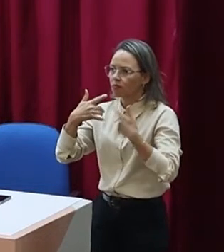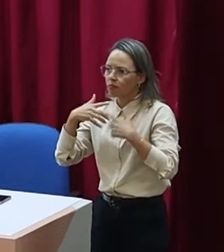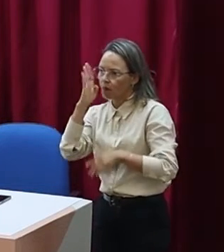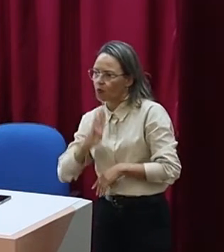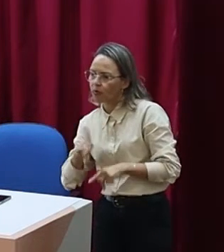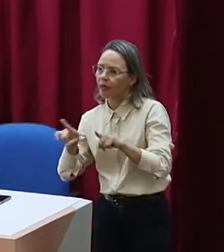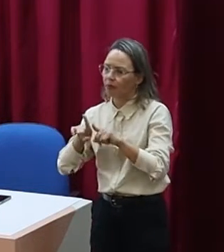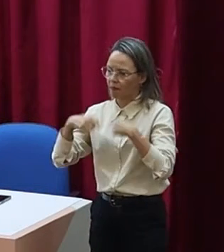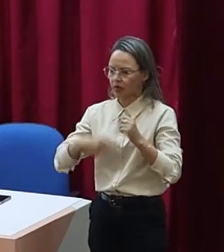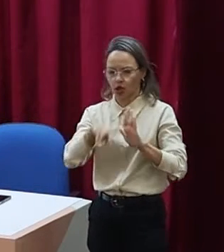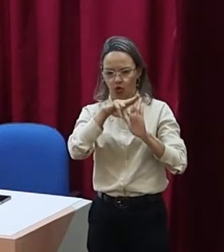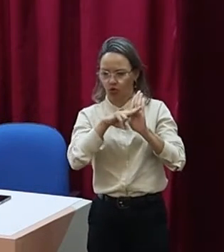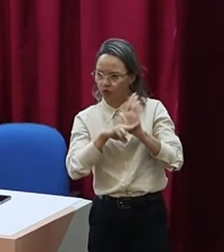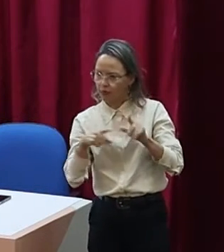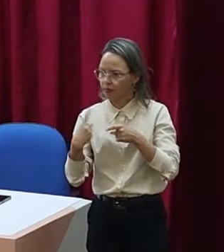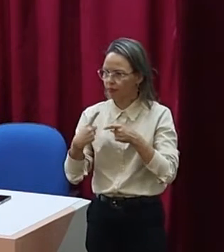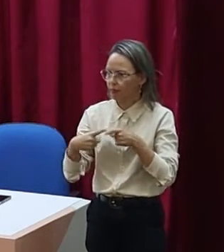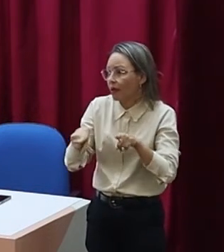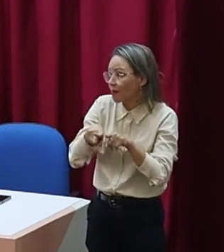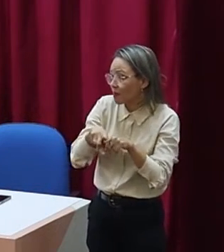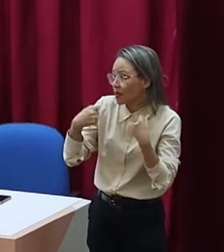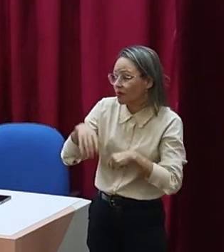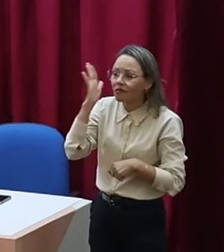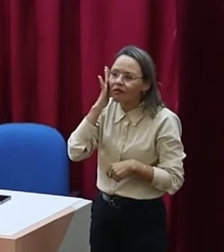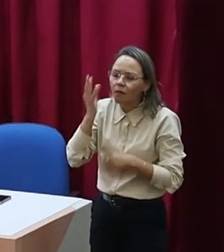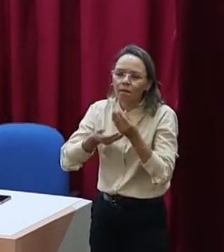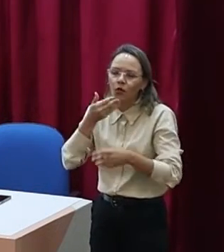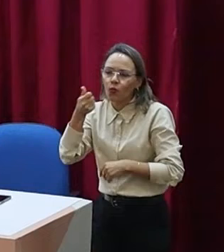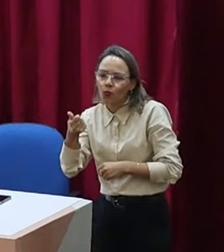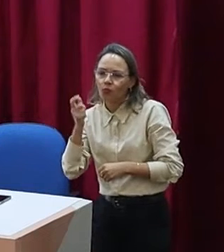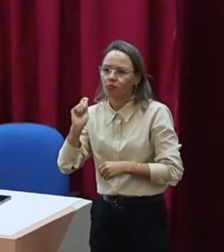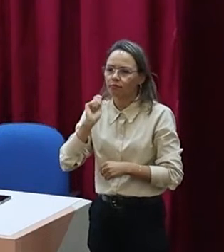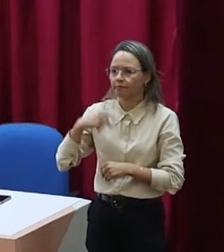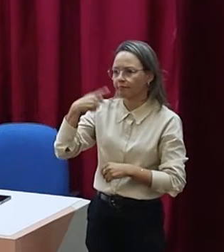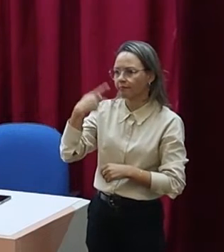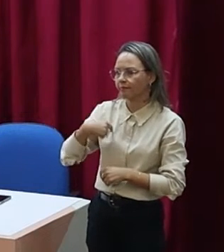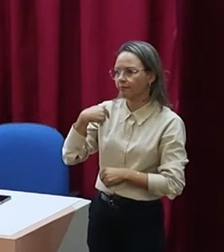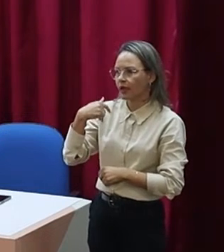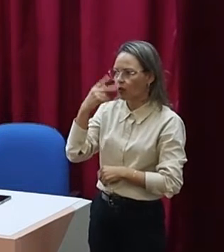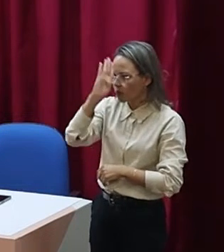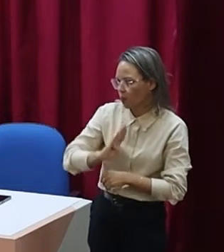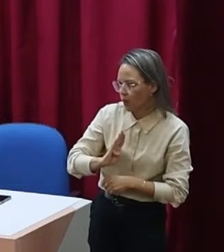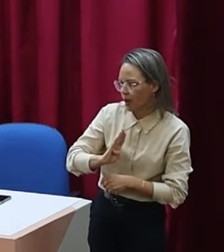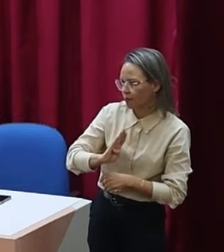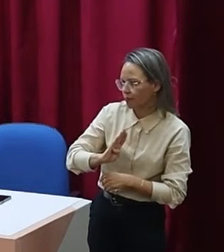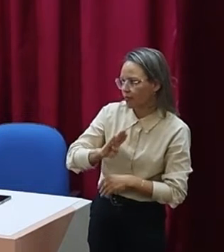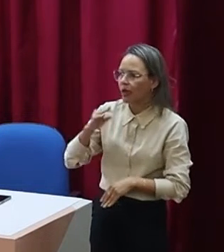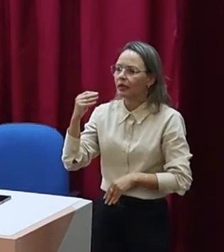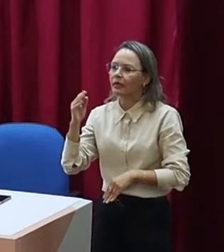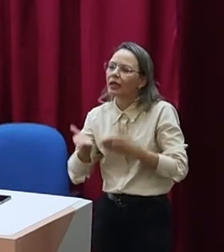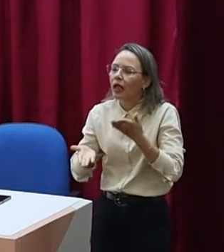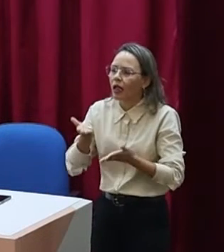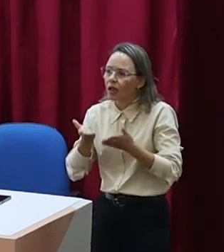normativos. Nós precisamos compreender melhor o impacto de todas as políticas públicas no equilíbrio das